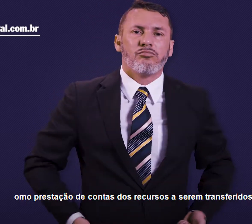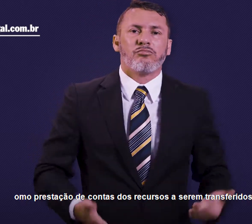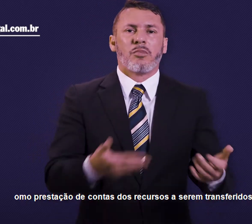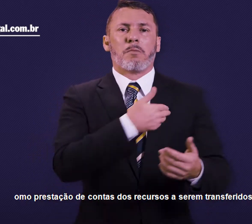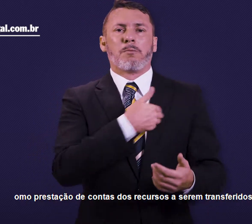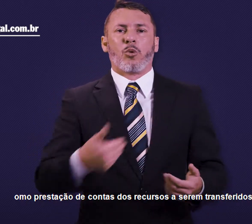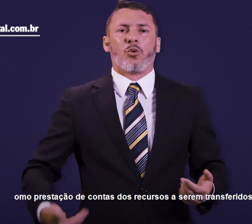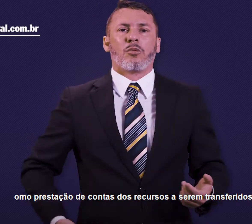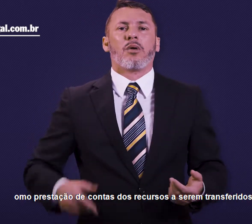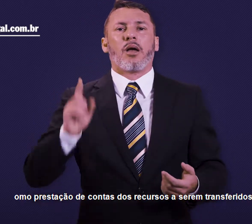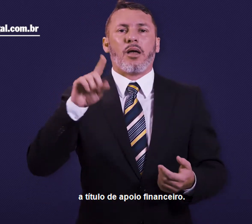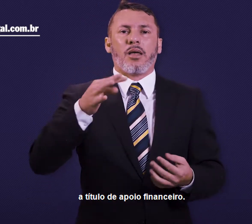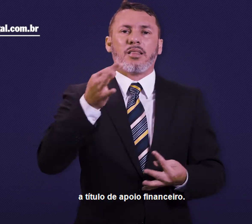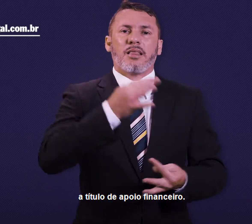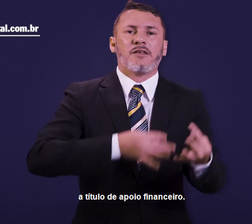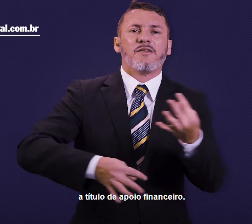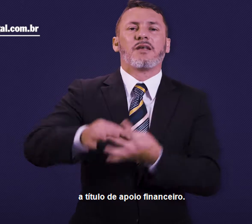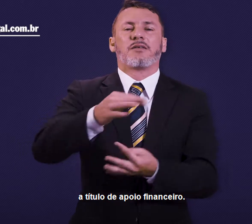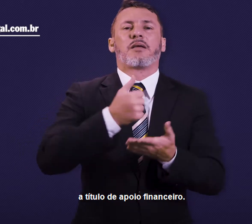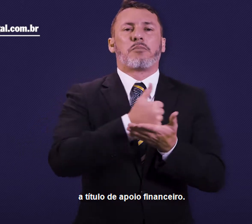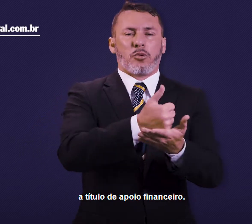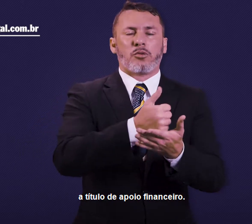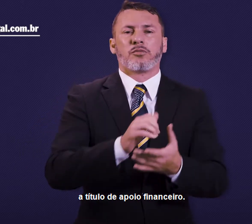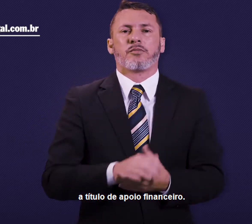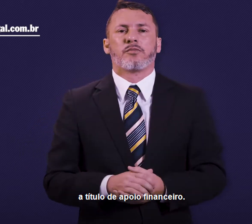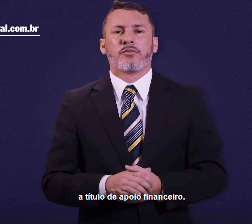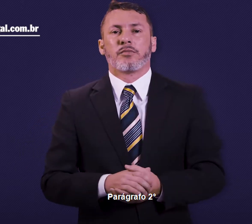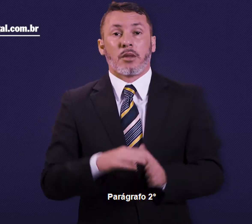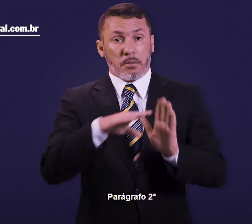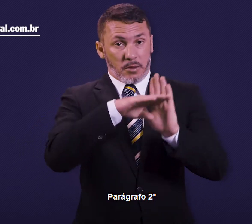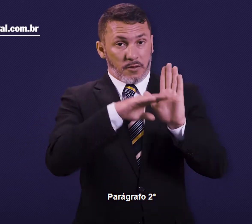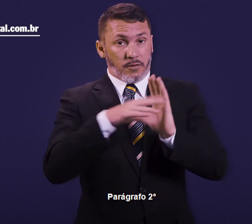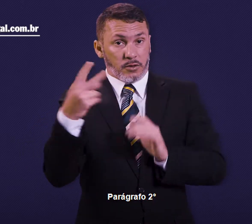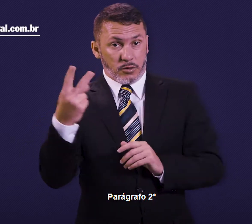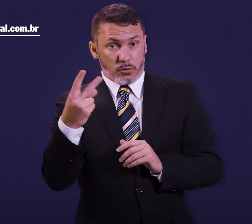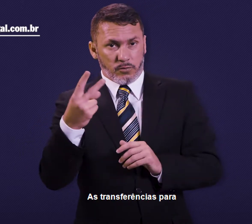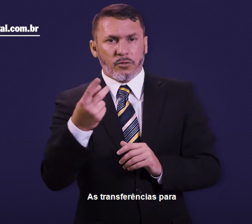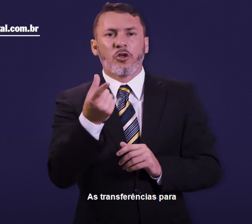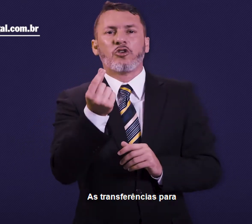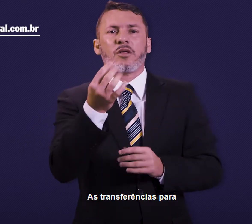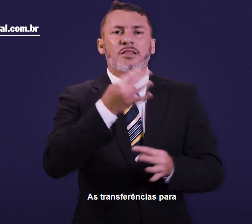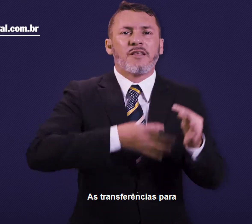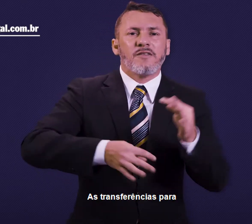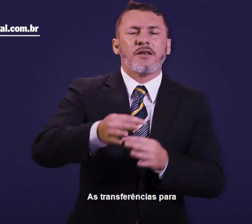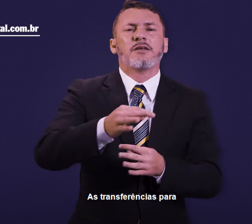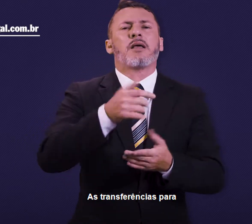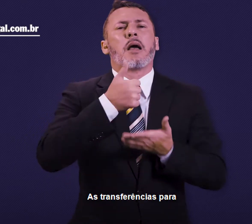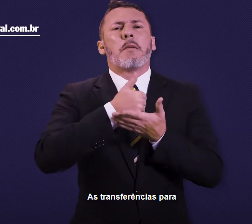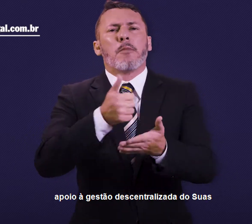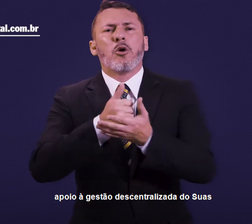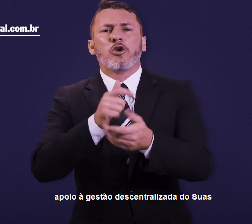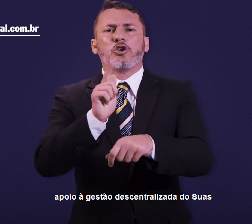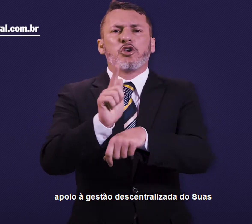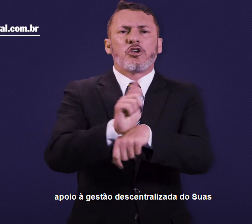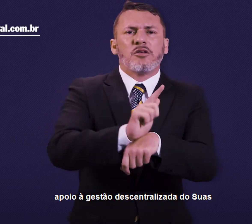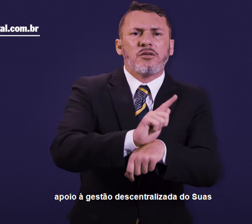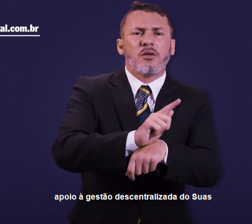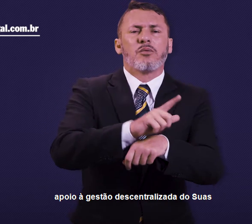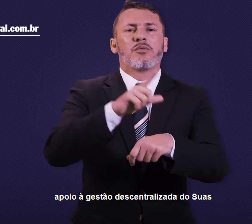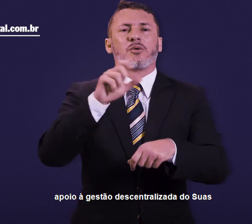serem transferidos a título de apoio financeiro. Parágrafo 2º. As transferências para apoio à gestão